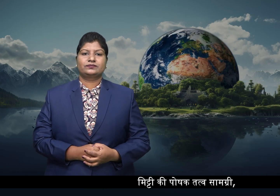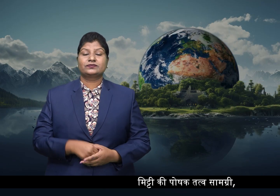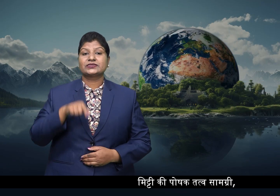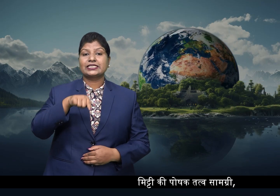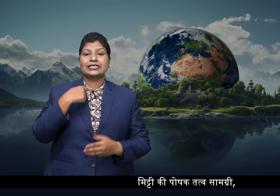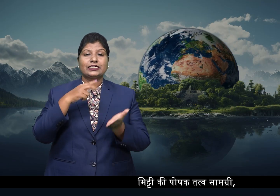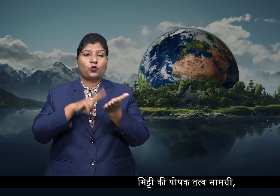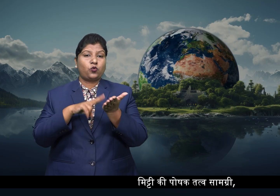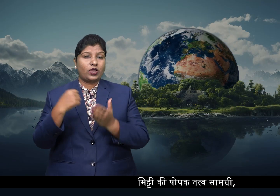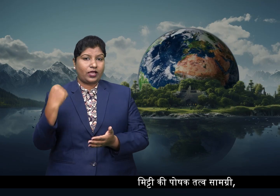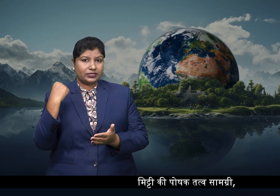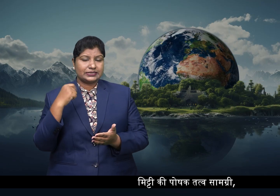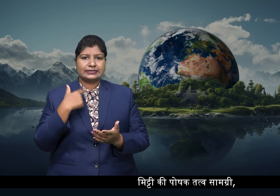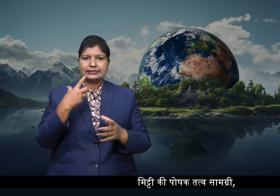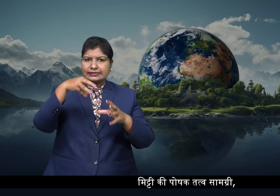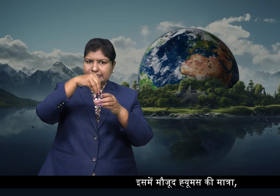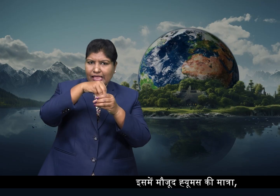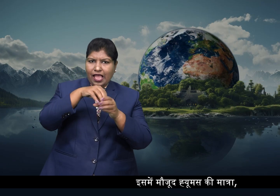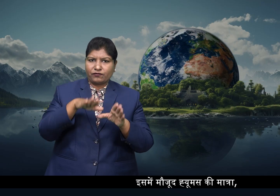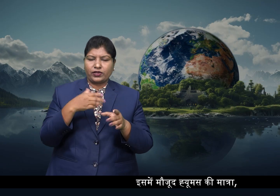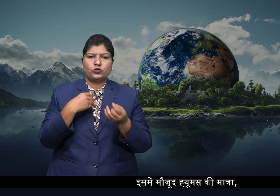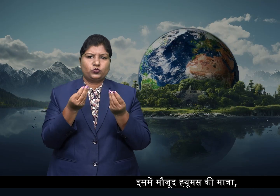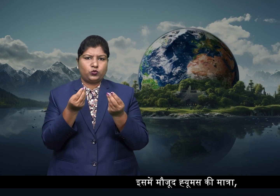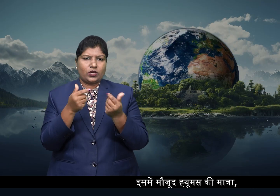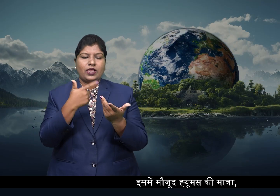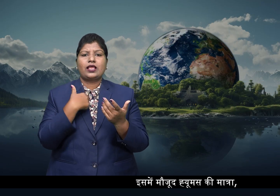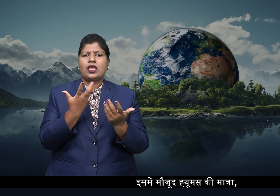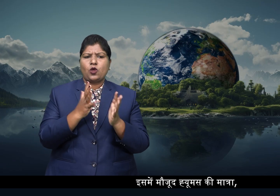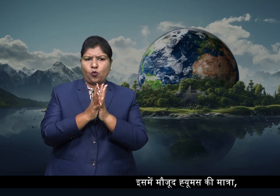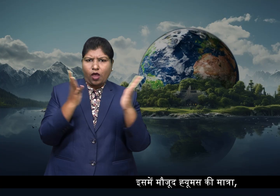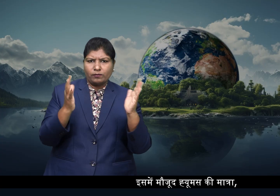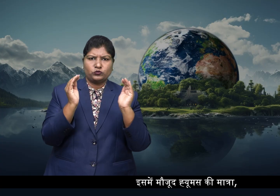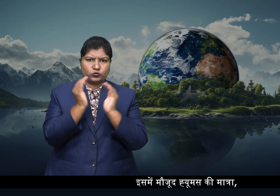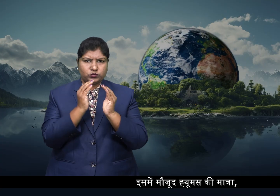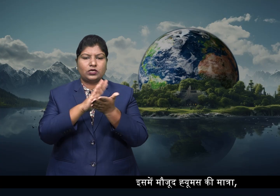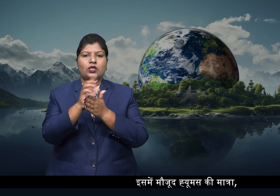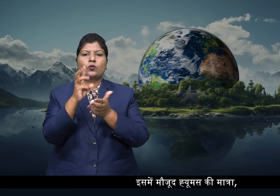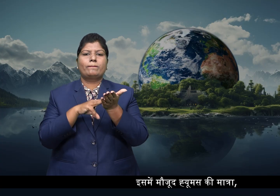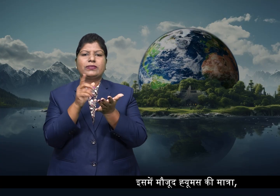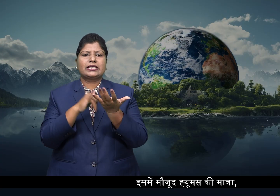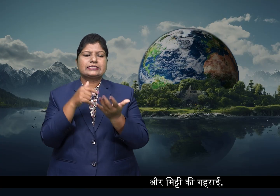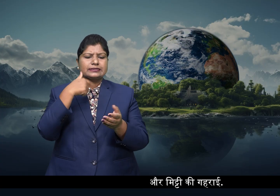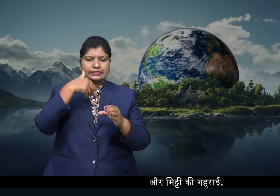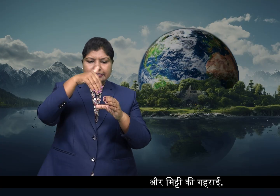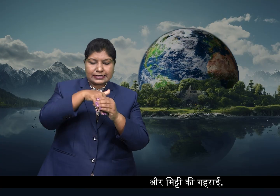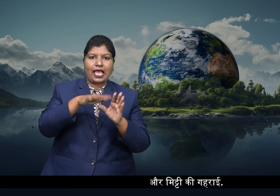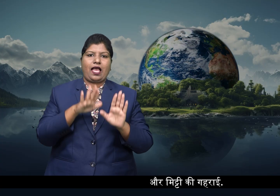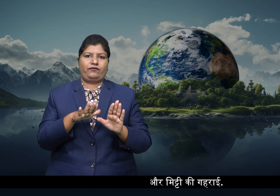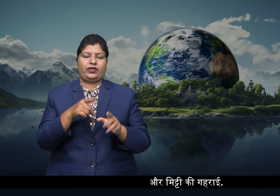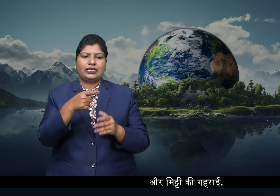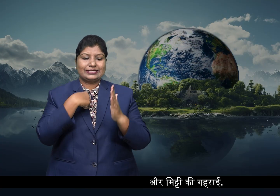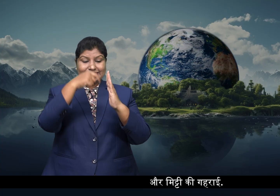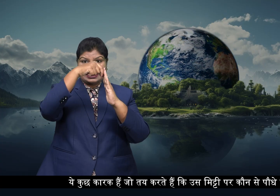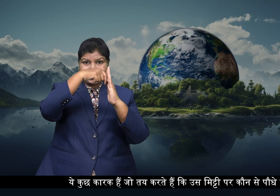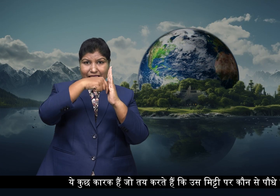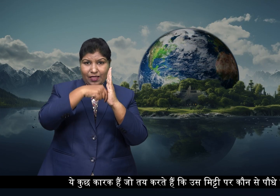मिट्टी की पोषक तत्व सामग्री इसमें मौजूद ह्यूमस की मात्रा और मिट्टी की